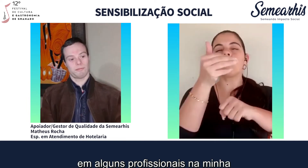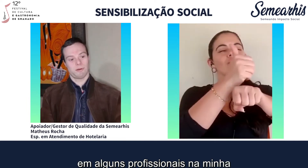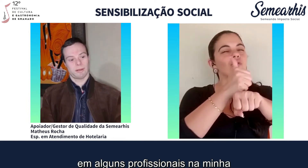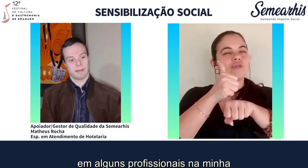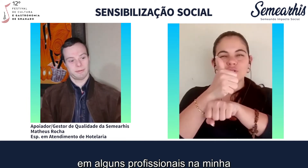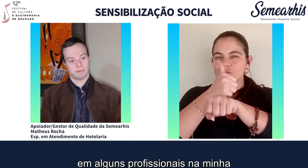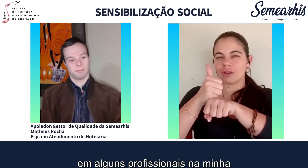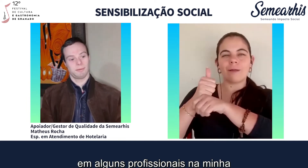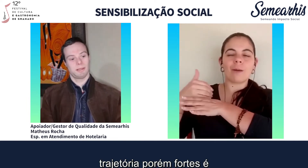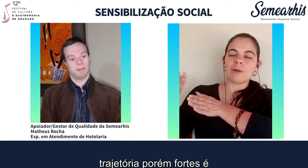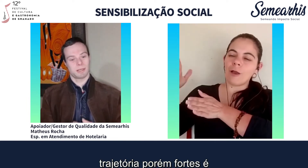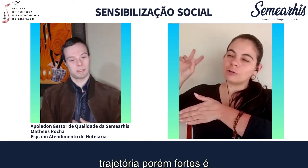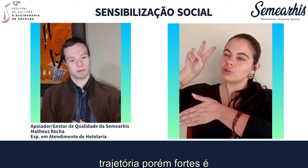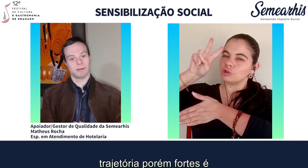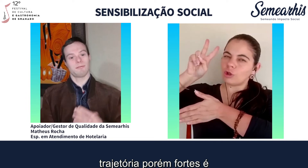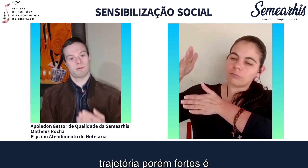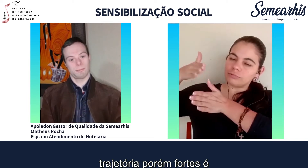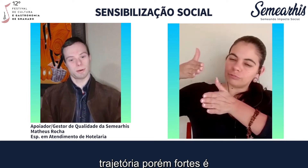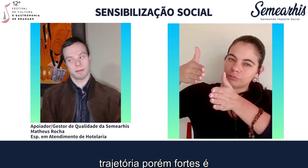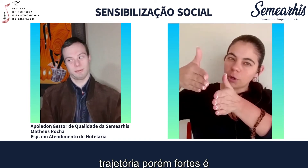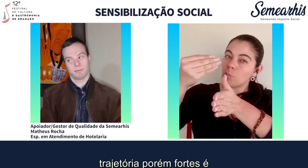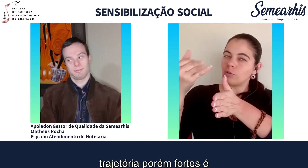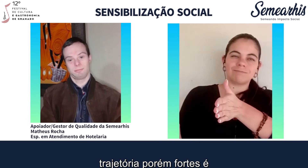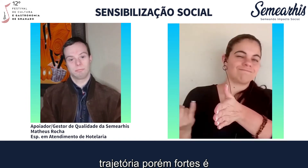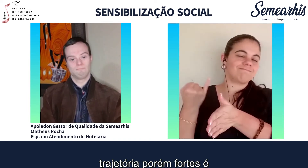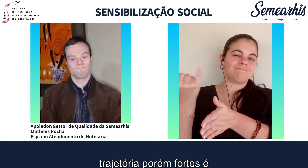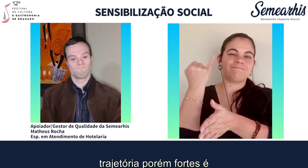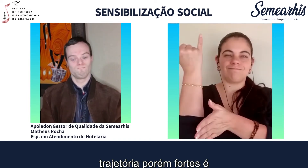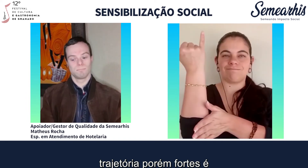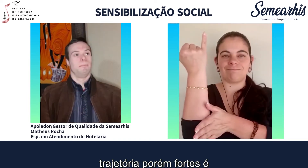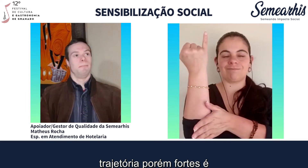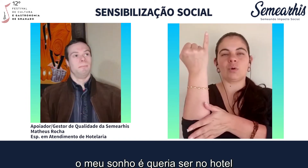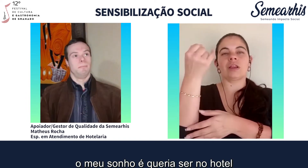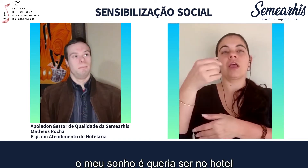Alguns profissionais na minha trajetória foram importantes.